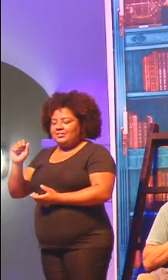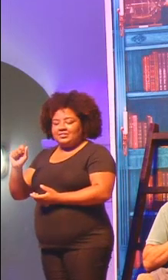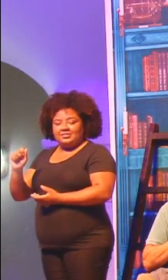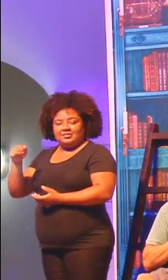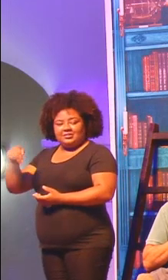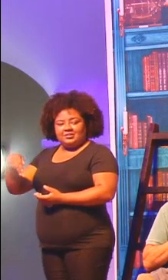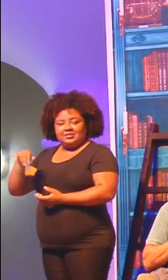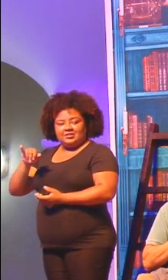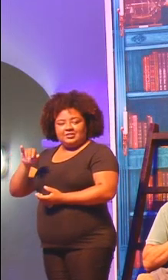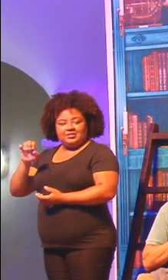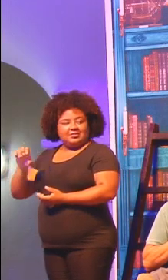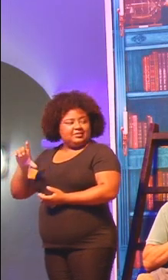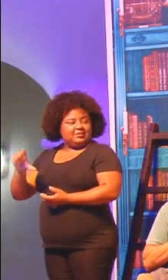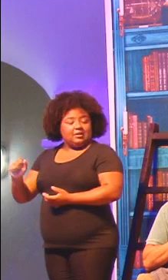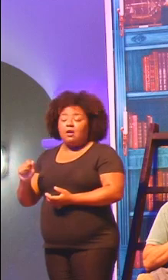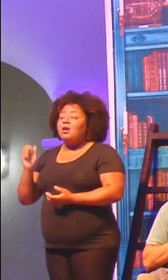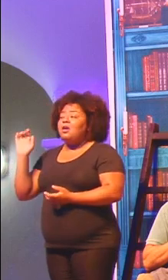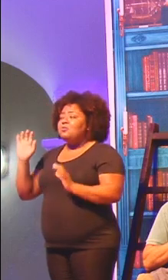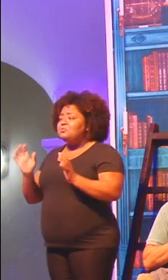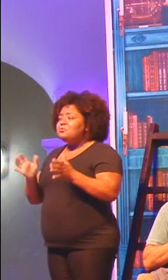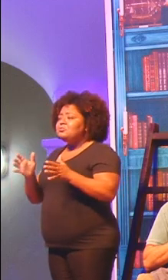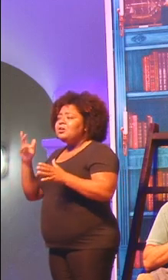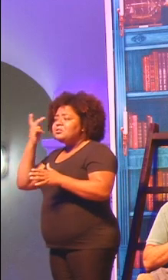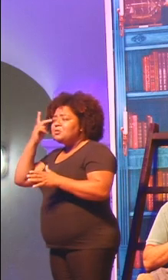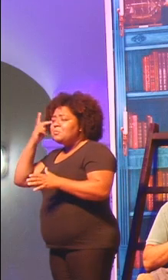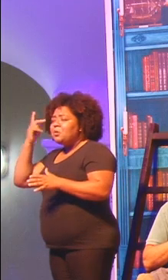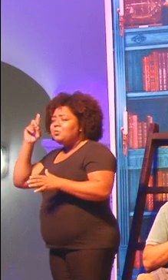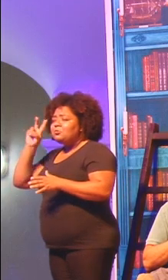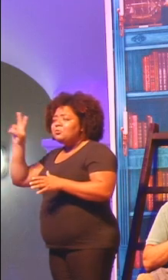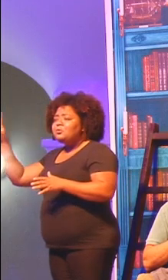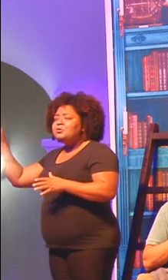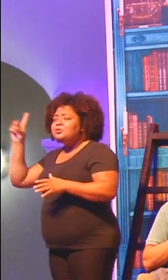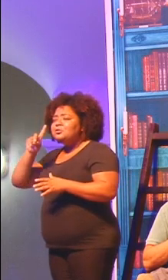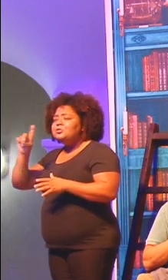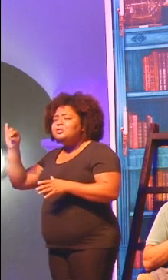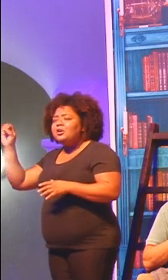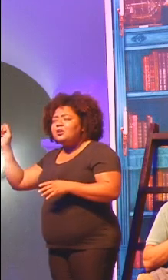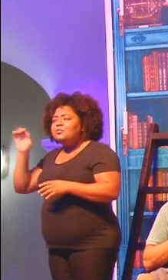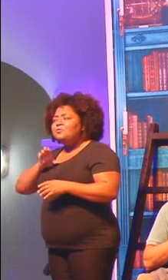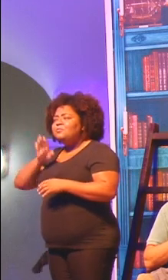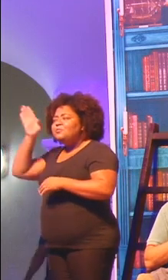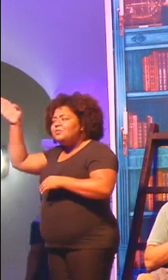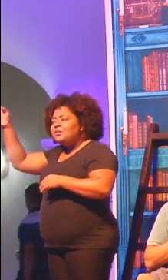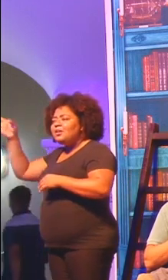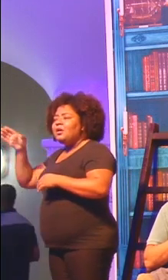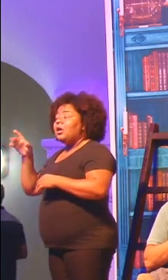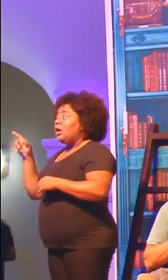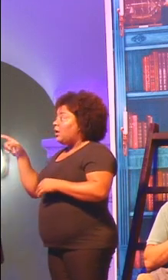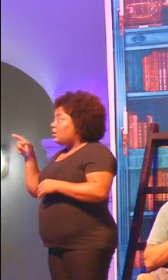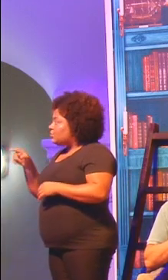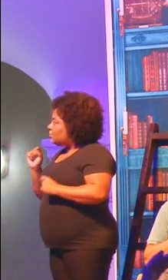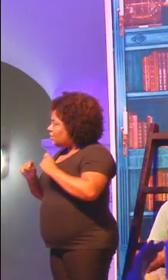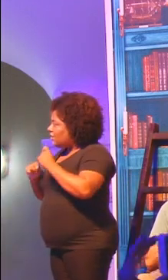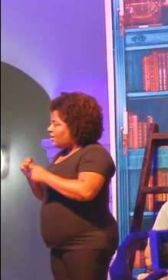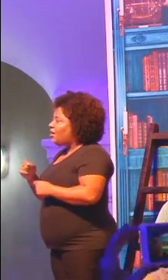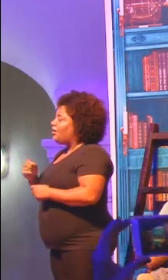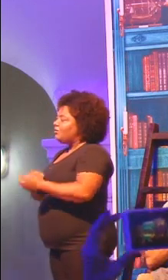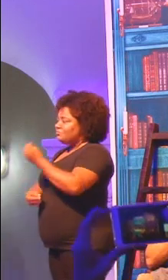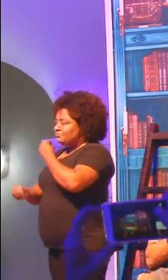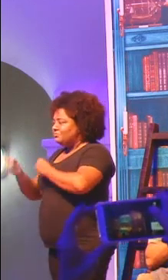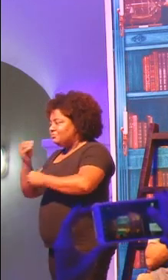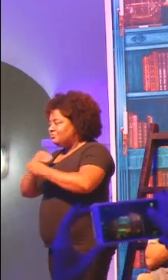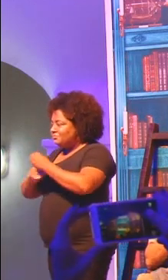queridos. Passei 2 dias em São Paulo com fome, fui participar de um evento, foram eles que me alimentaram, né?